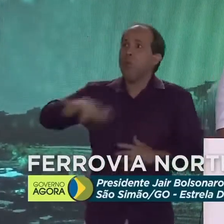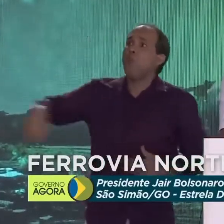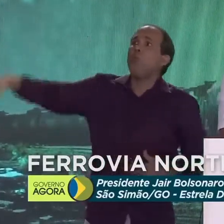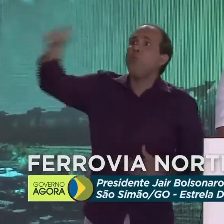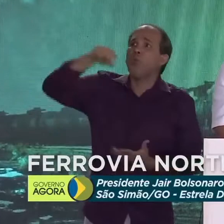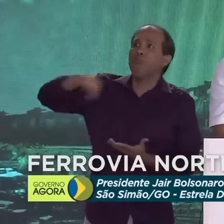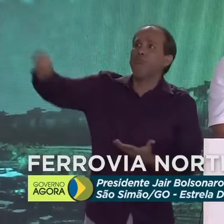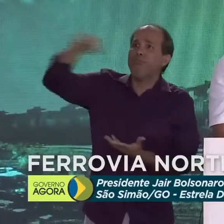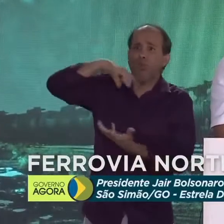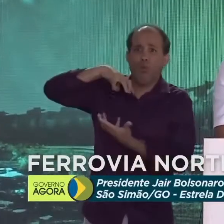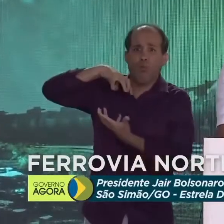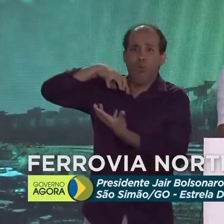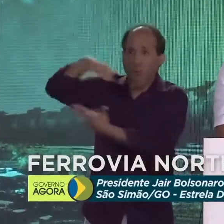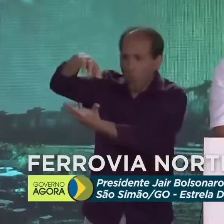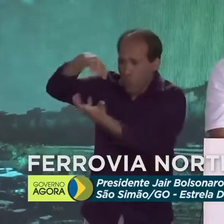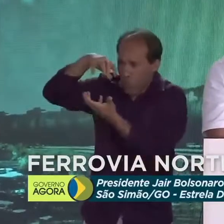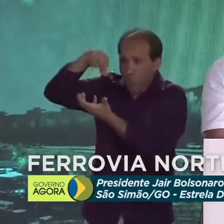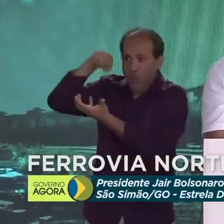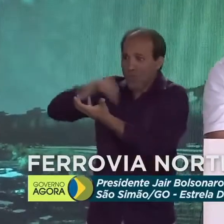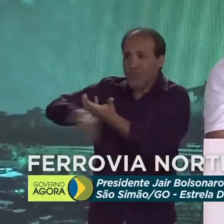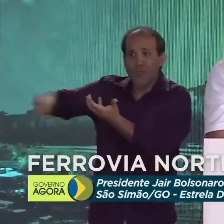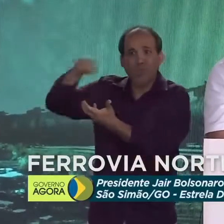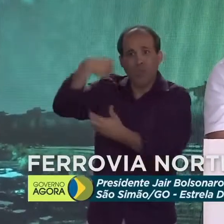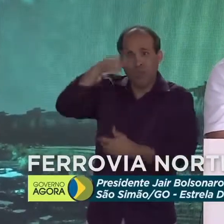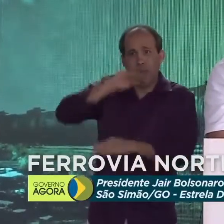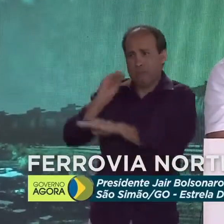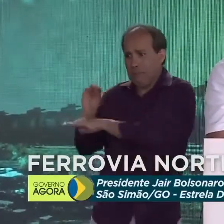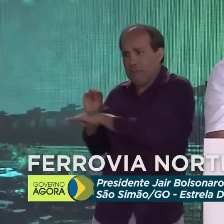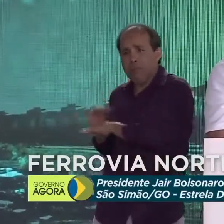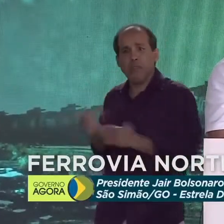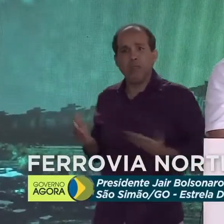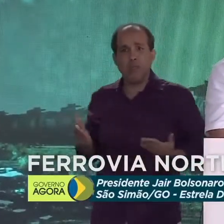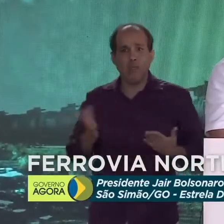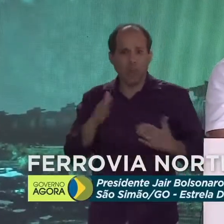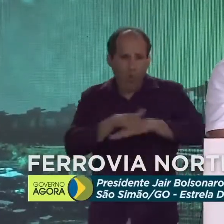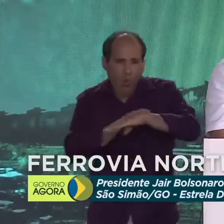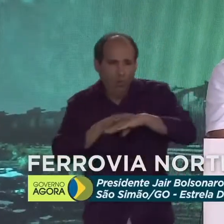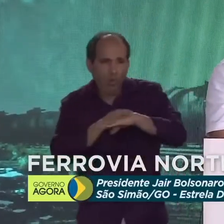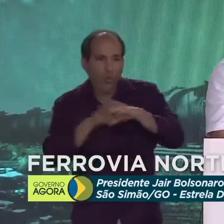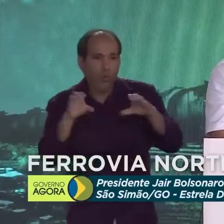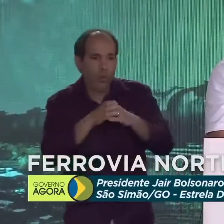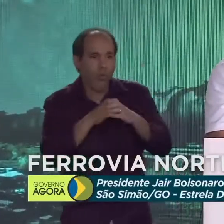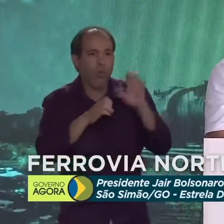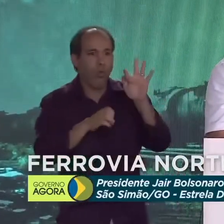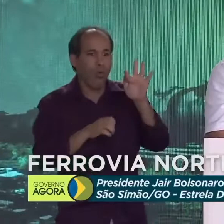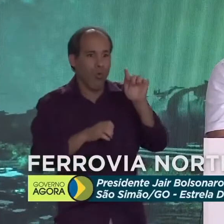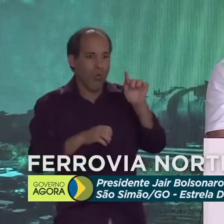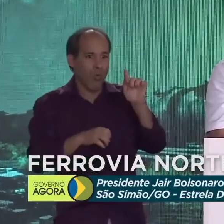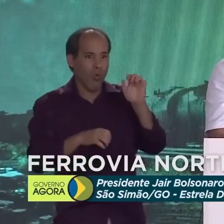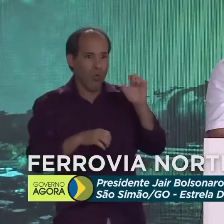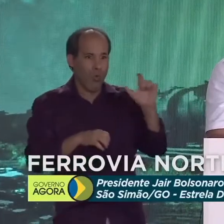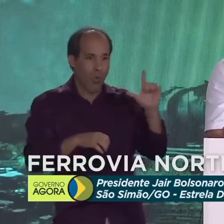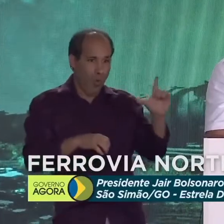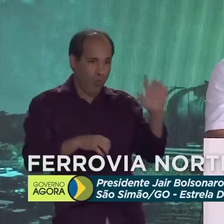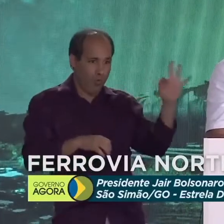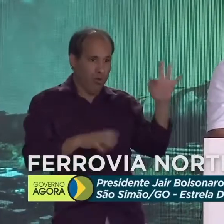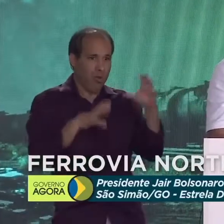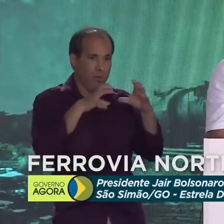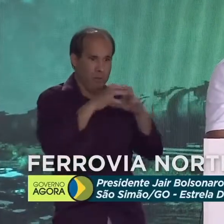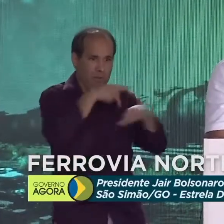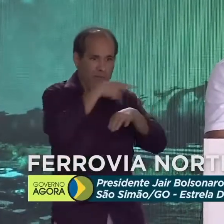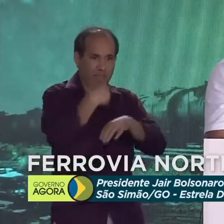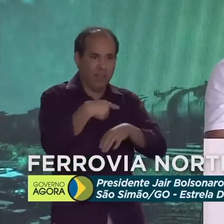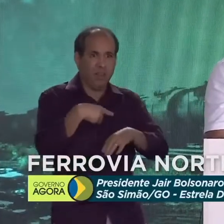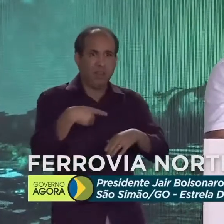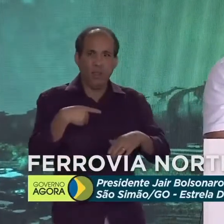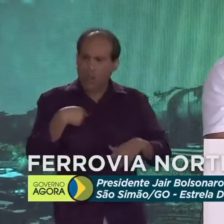do mundo. Nessa conversa com o pessoal do Golfo, isso ficou